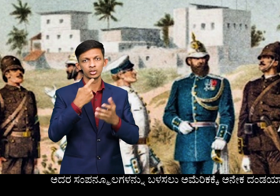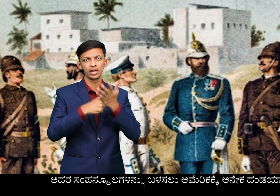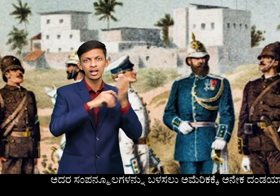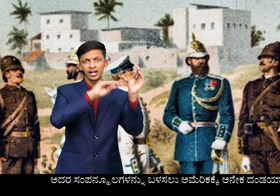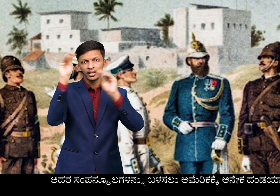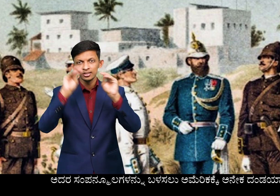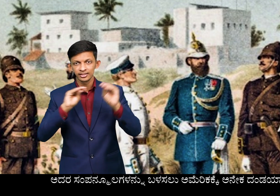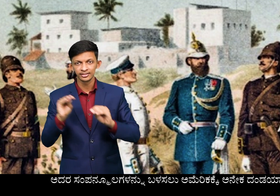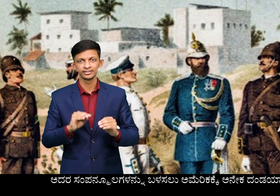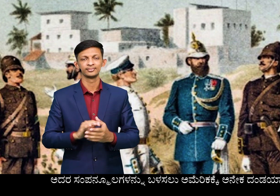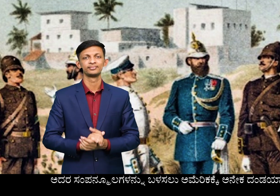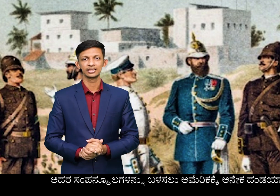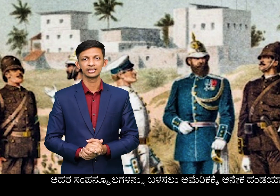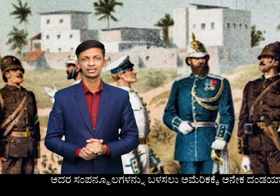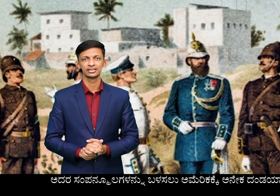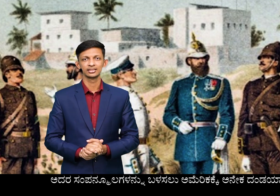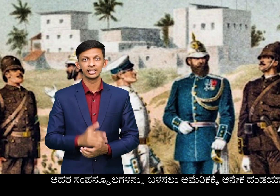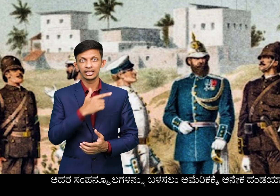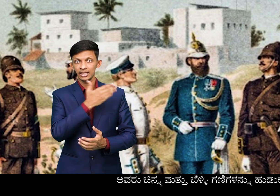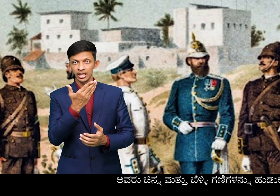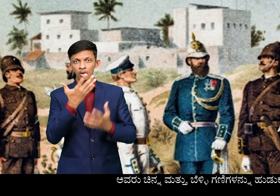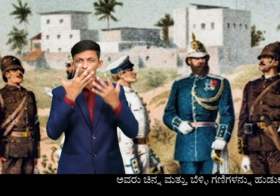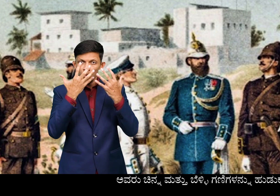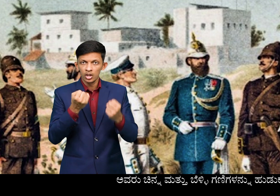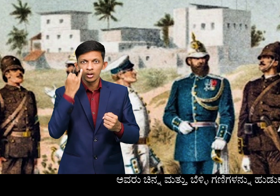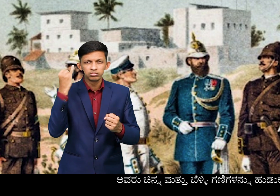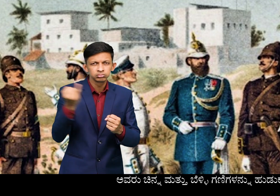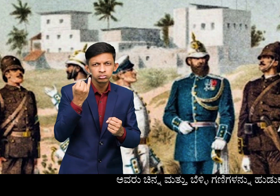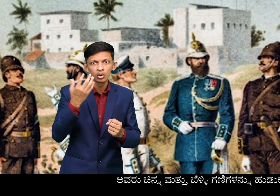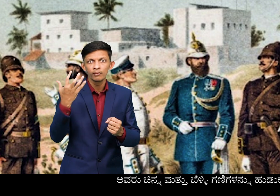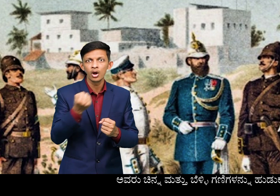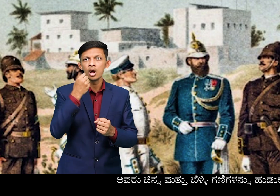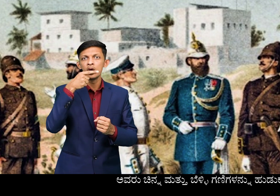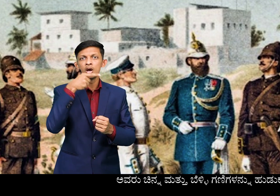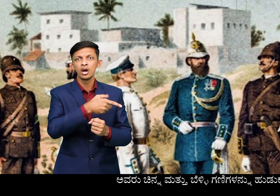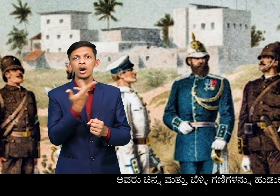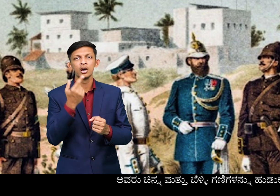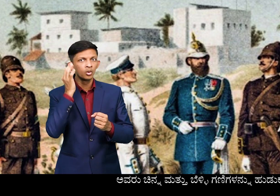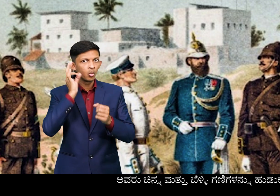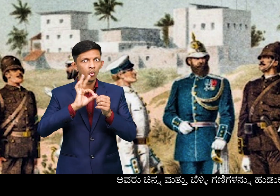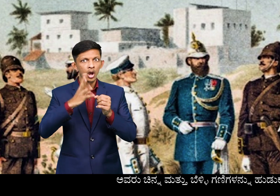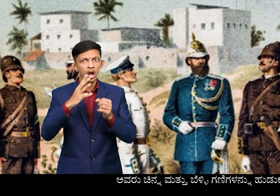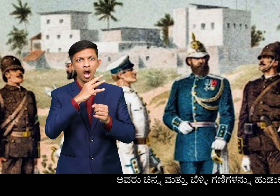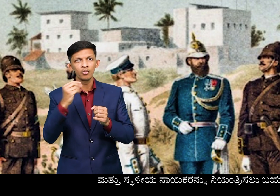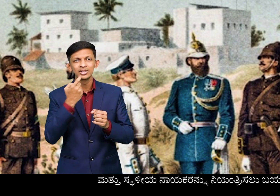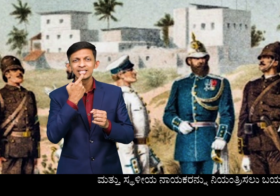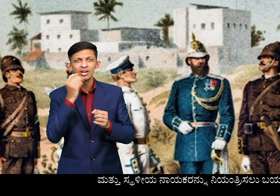ಅನೇಕ ದಂಡಯಾತ್ರೆಗಳನ್ನು ಕಳುಹಿಸಿತು. ಅವರು ಚಿನ್ನ ಮತ್ತು ಬೆಳ್ಳಿ ಗಣಿಗಳನ್ನು ಹುಡುಕಲು ಮತ್ತು